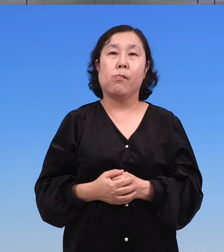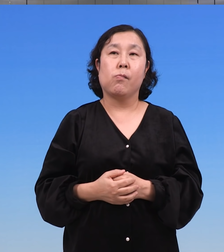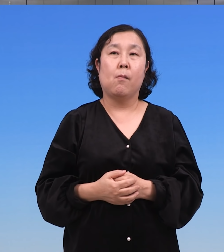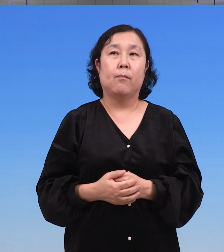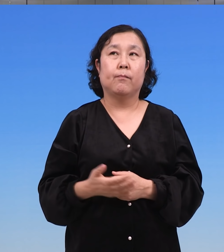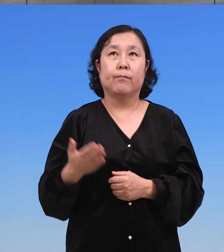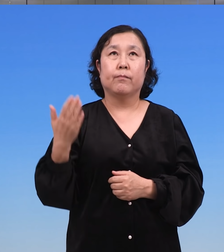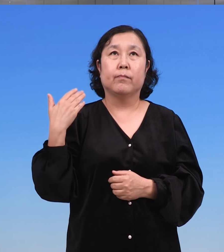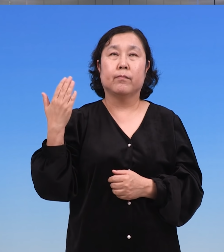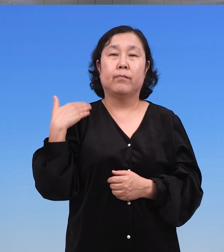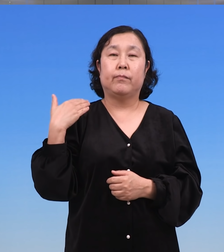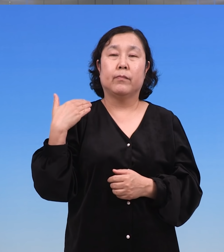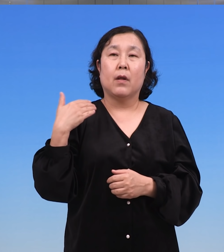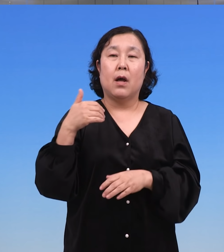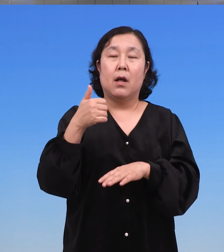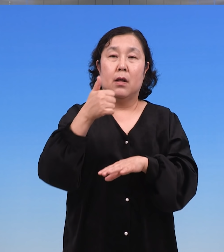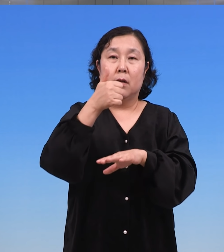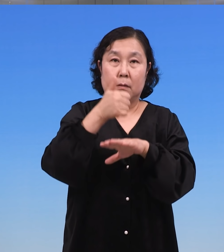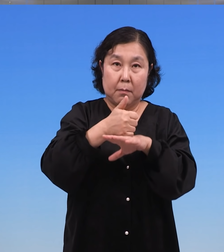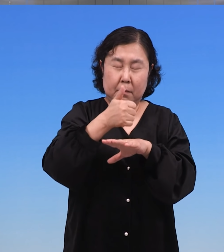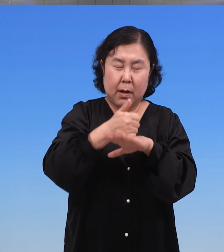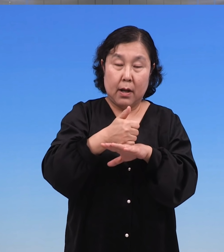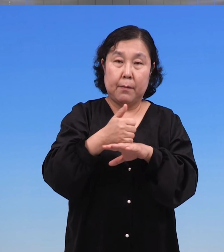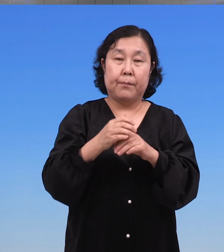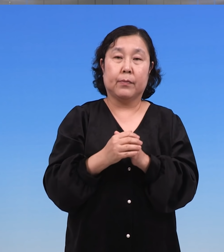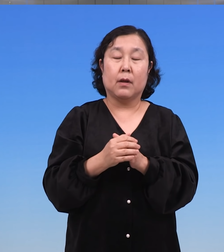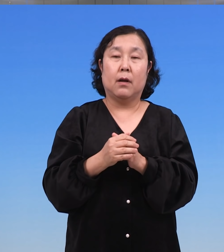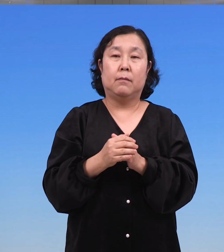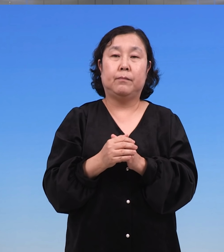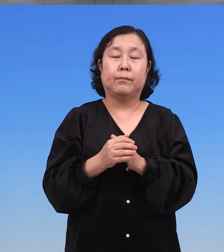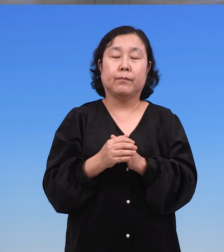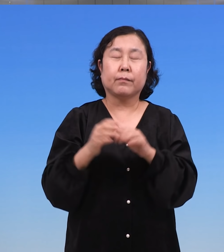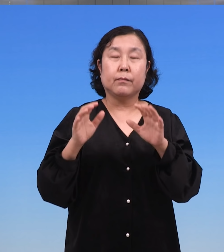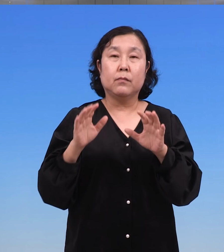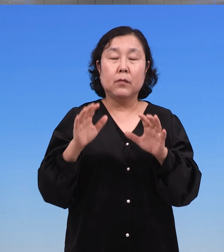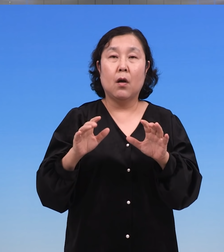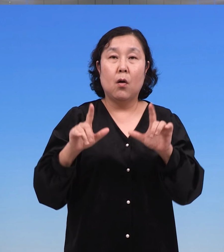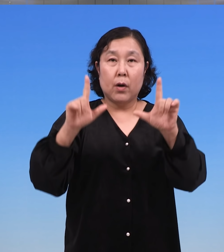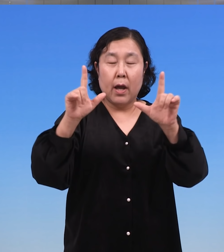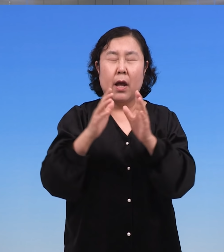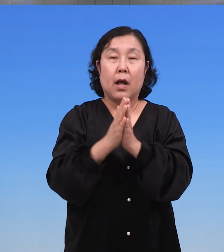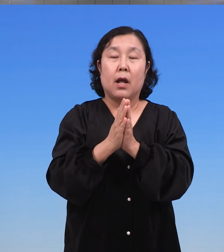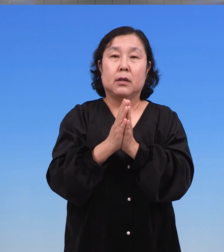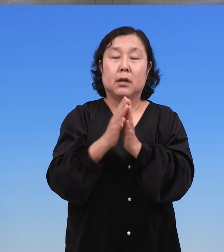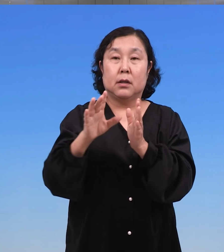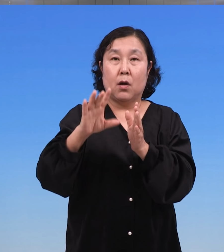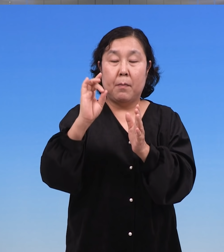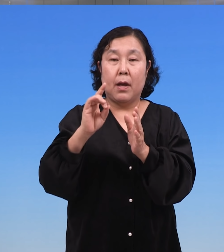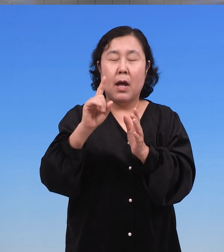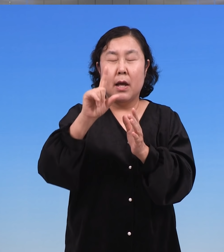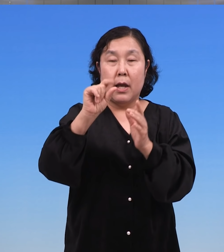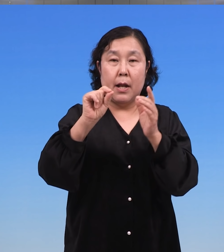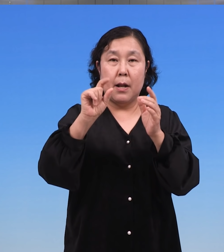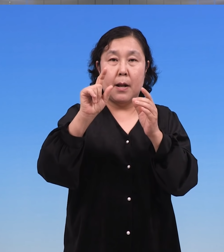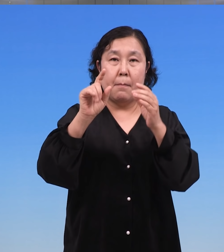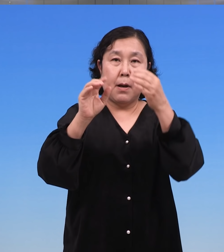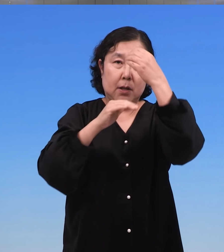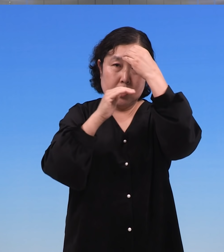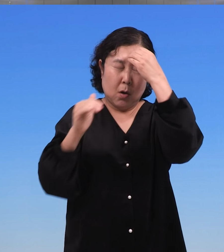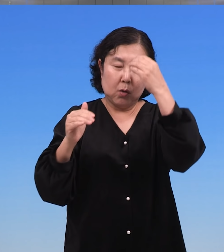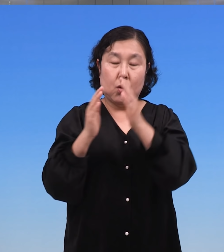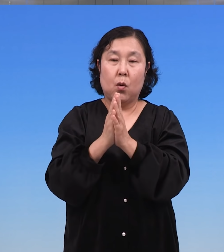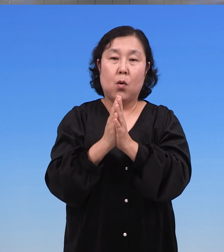사실 지난 연말에 이제 오늘 이런 시간들이요, 이제 올 상반기에 이제 1만 수도 파송